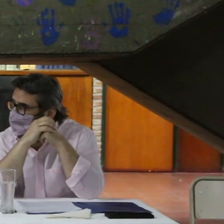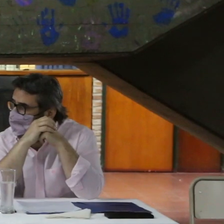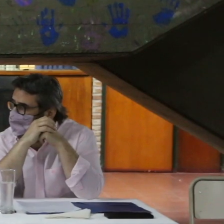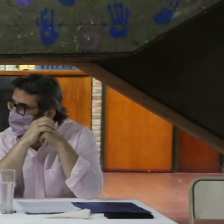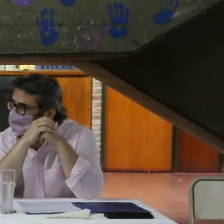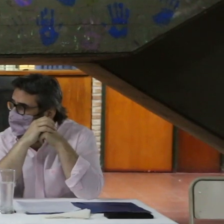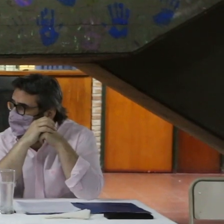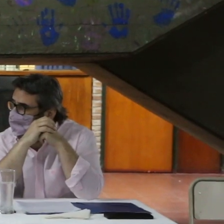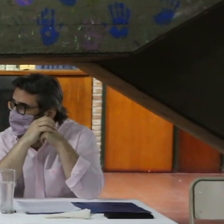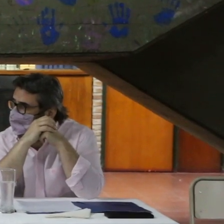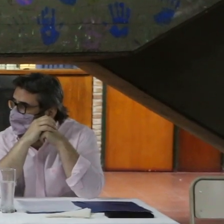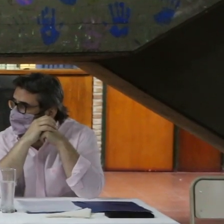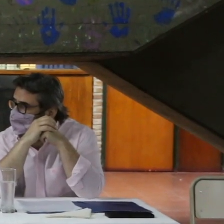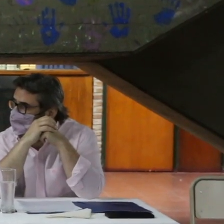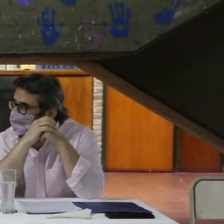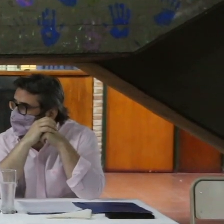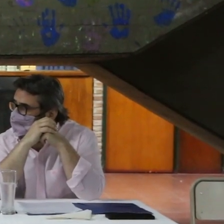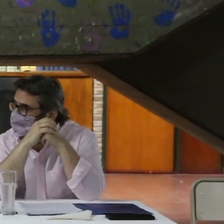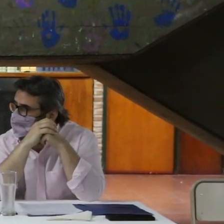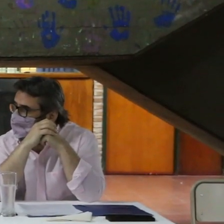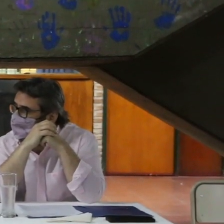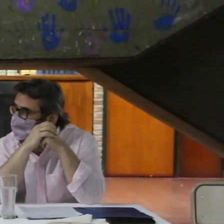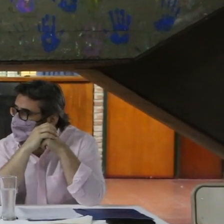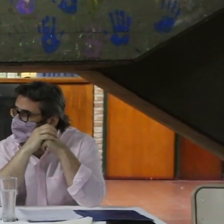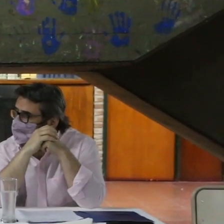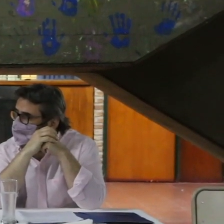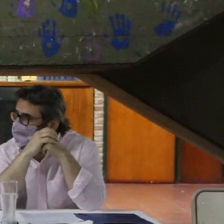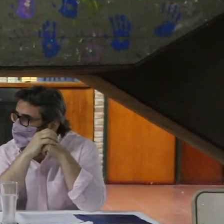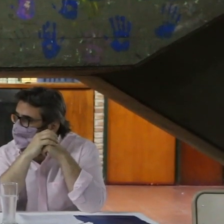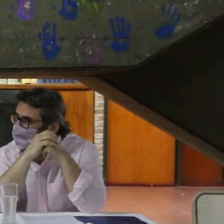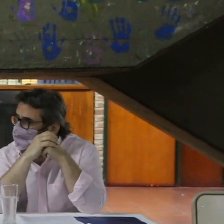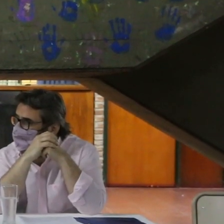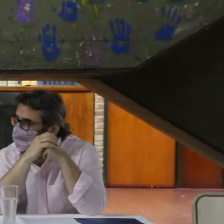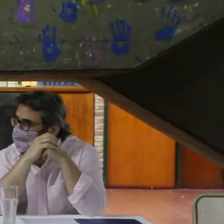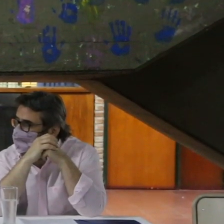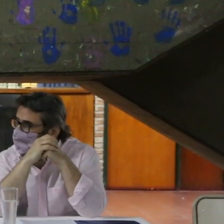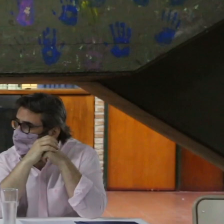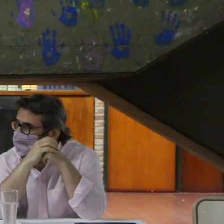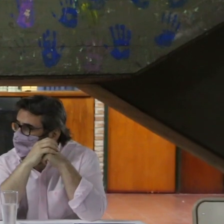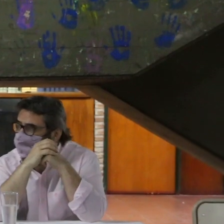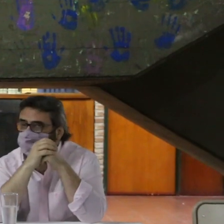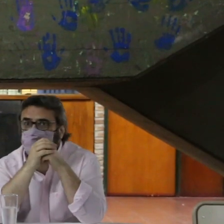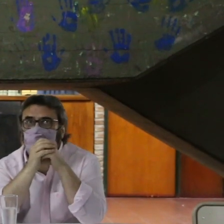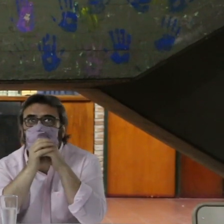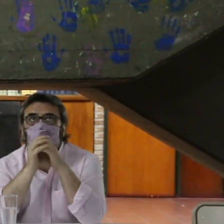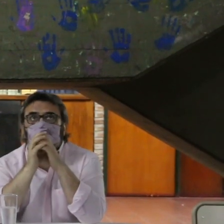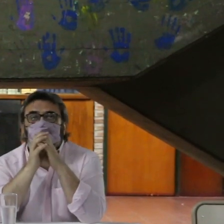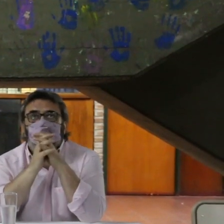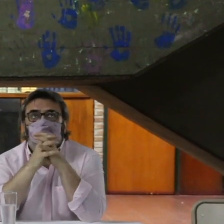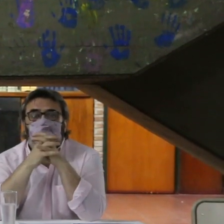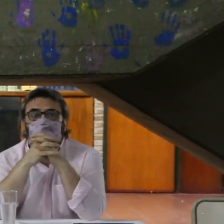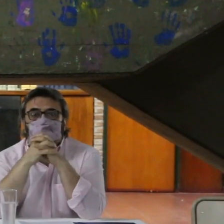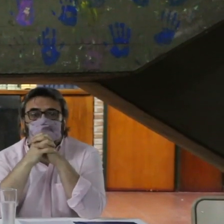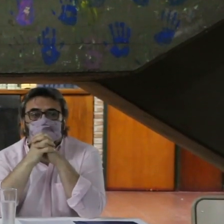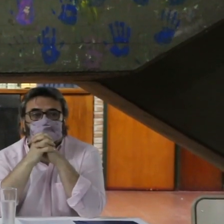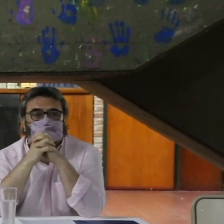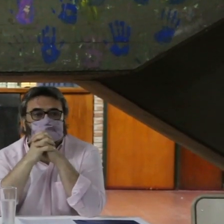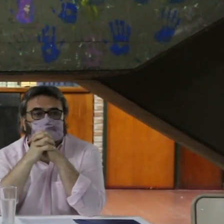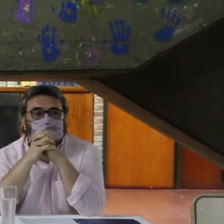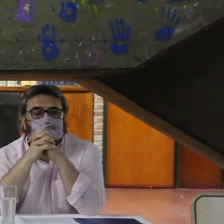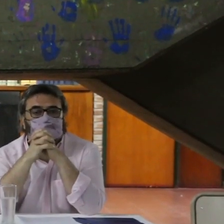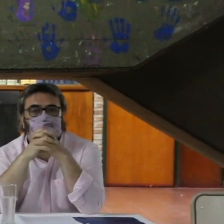Quiero agradecer, porque por ahí si alguno se retira, nuevamente a profesores, a representantes de Sotega